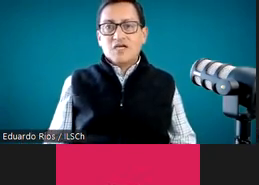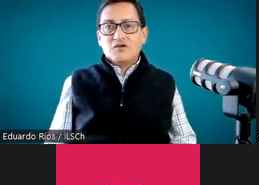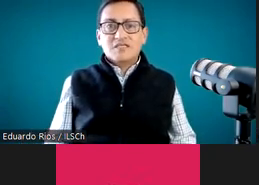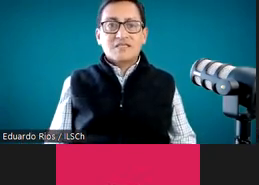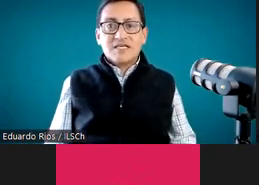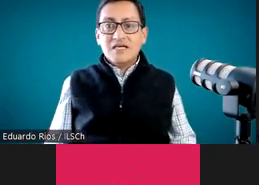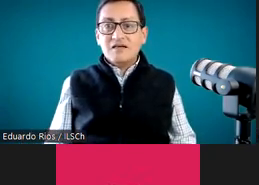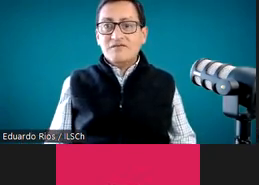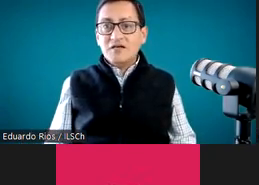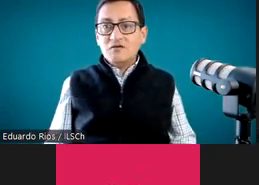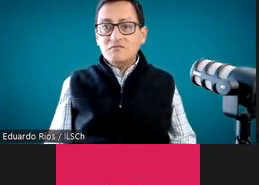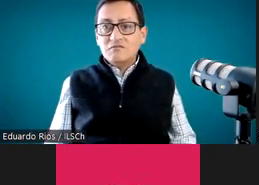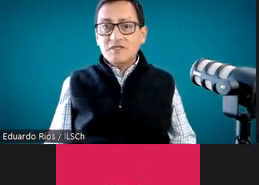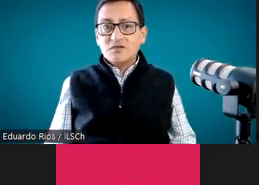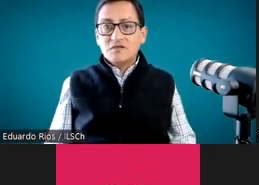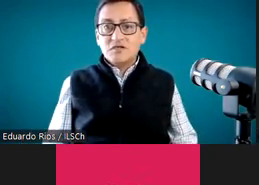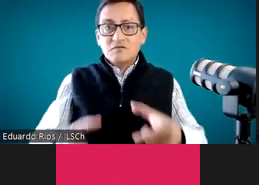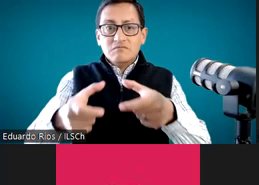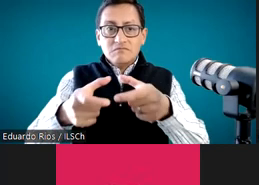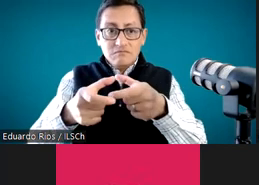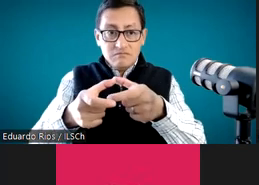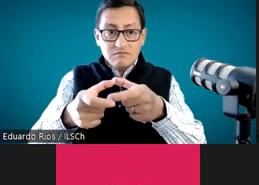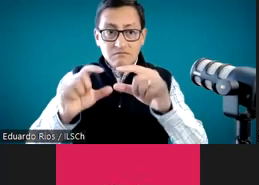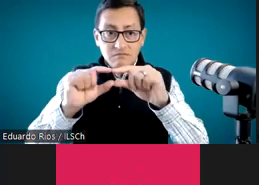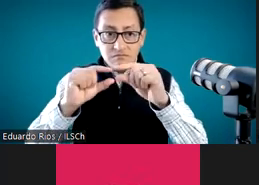si yo quiero decir cerrar el frasco, entonces digo,